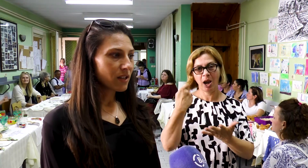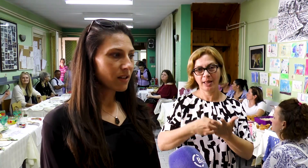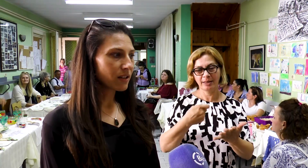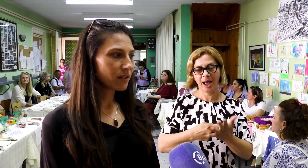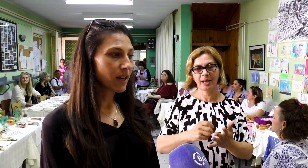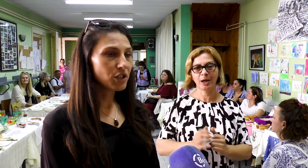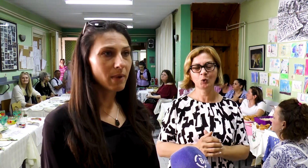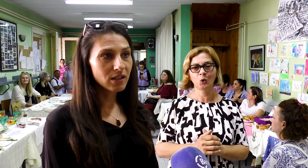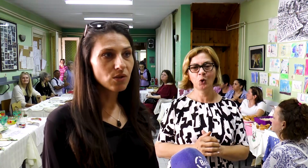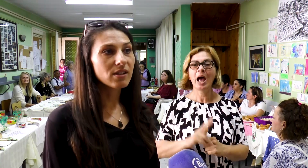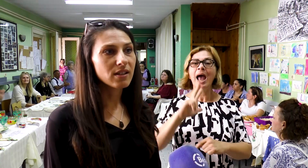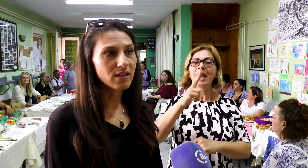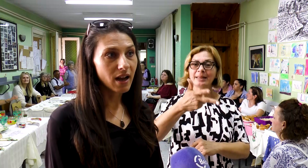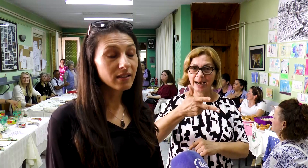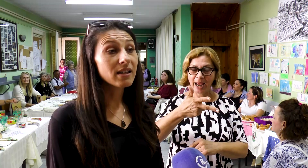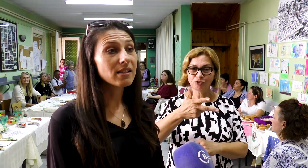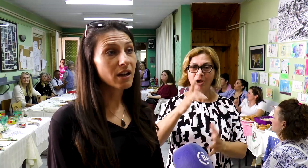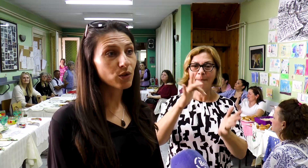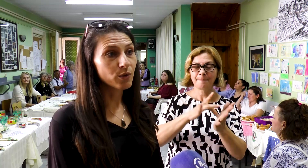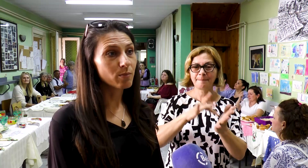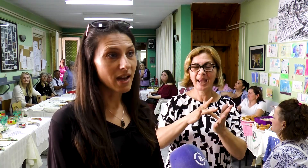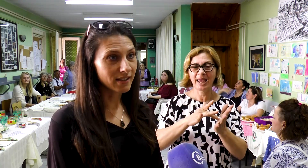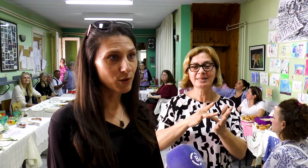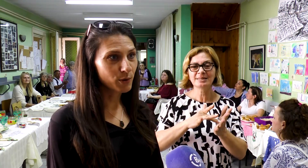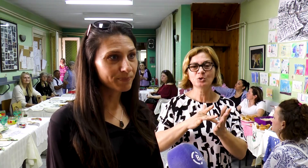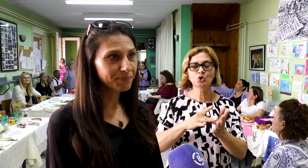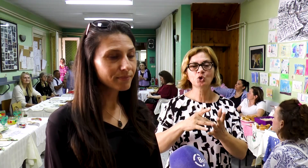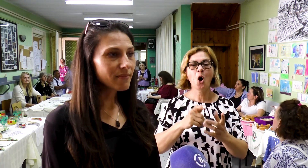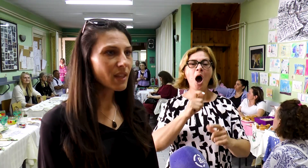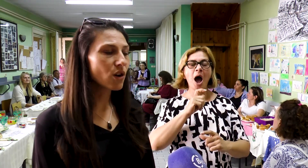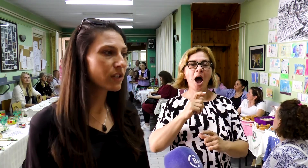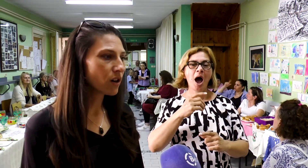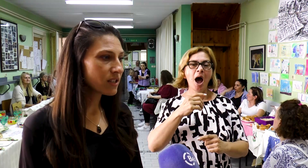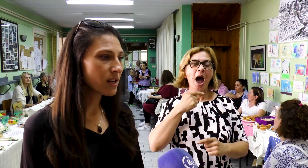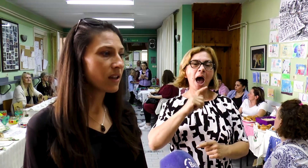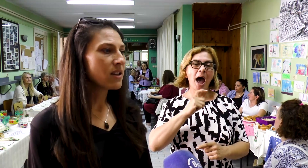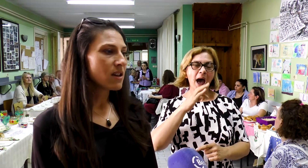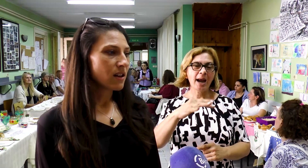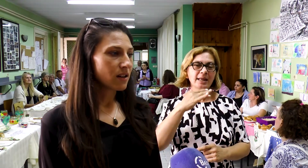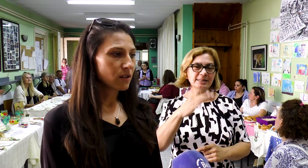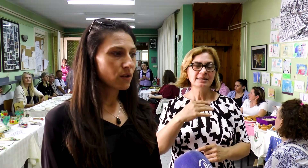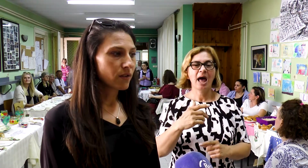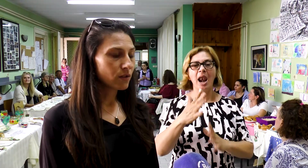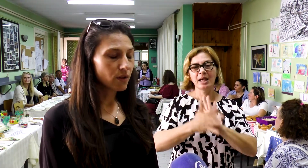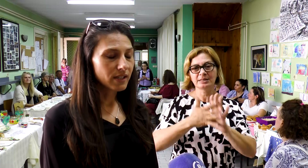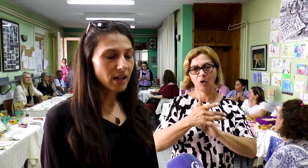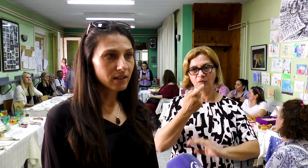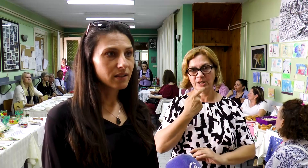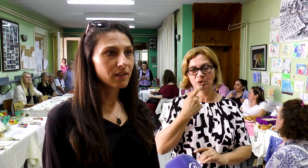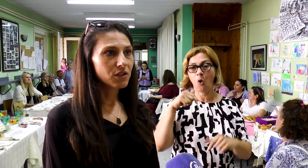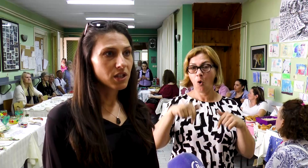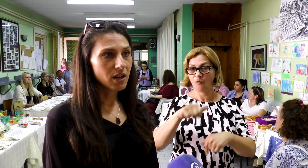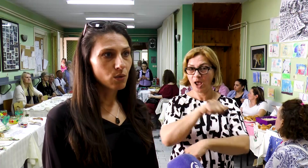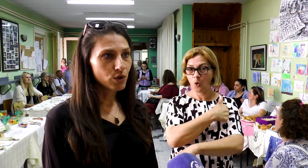kao i treće mesto iz recitala na znakovnom jeziku. Ove godine Novi